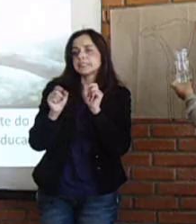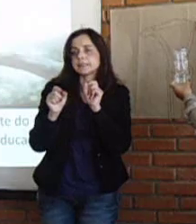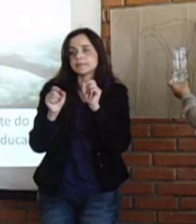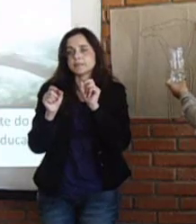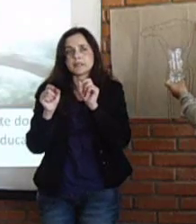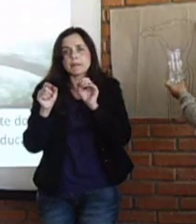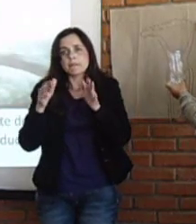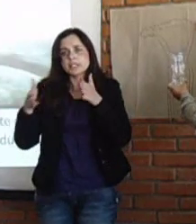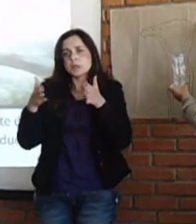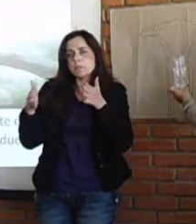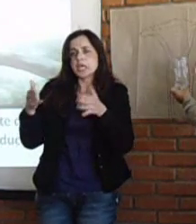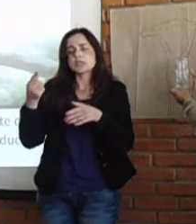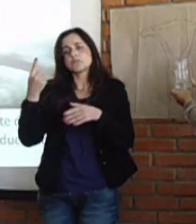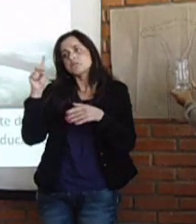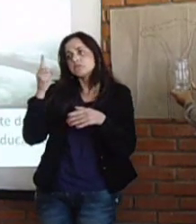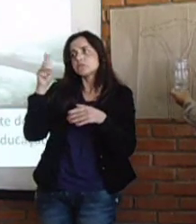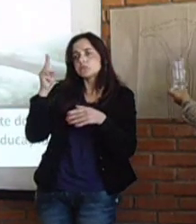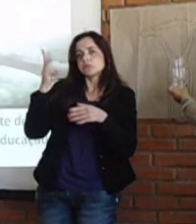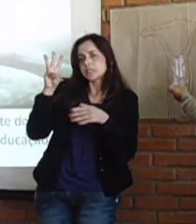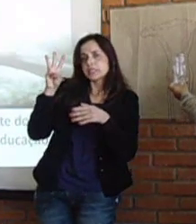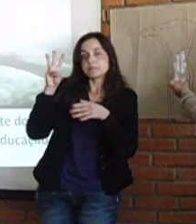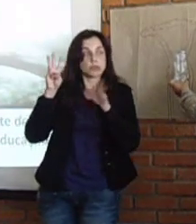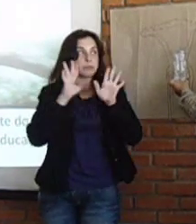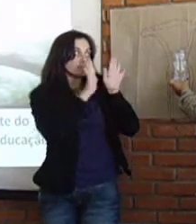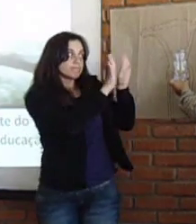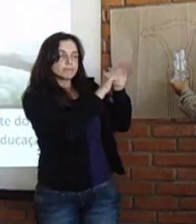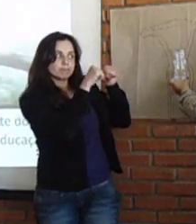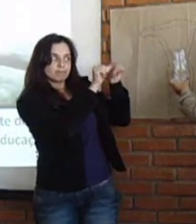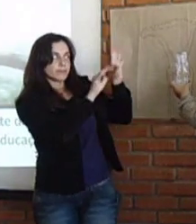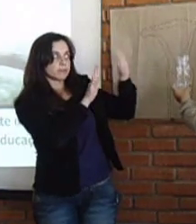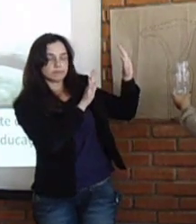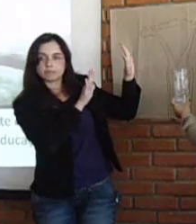de 3 a 4 dias, esse óvulo vai continuar na tromba.